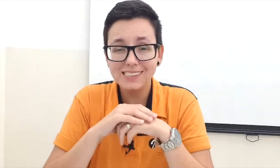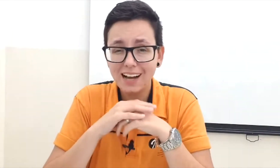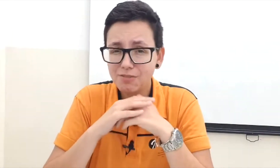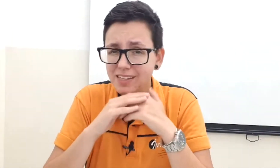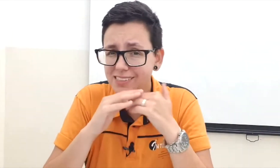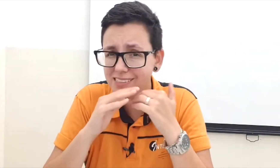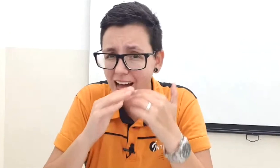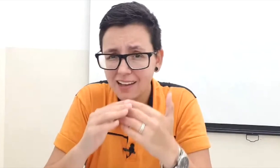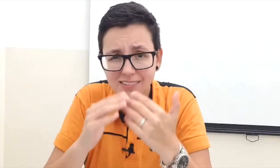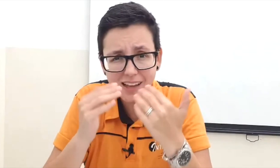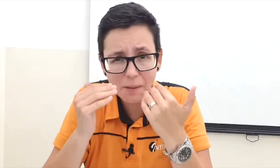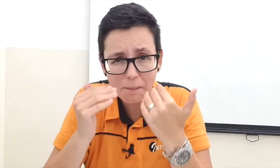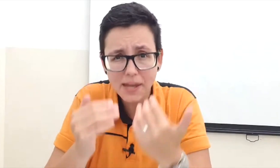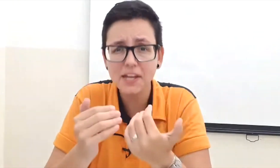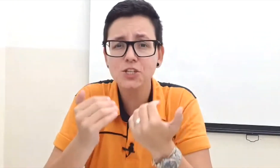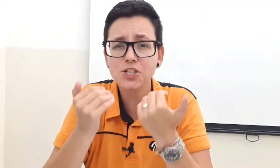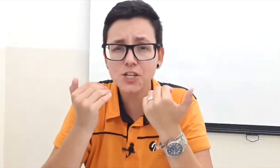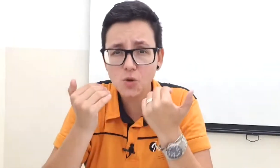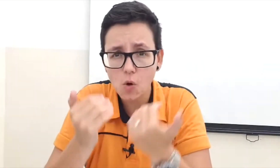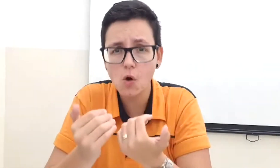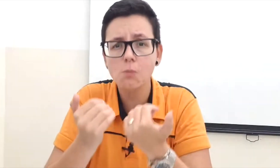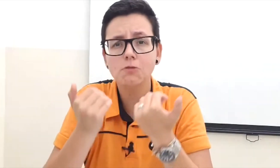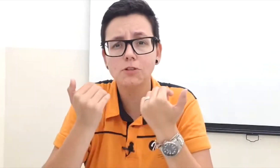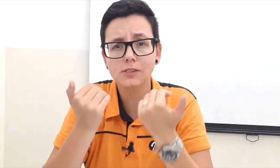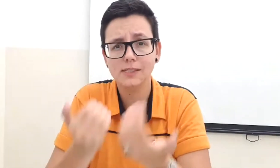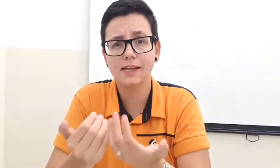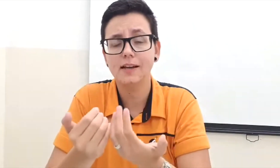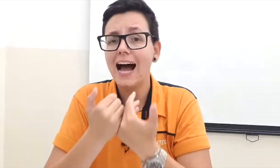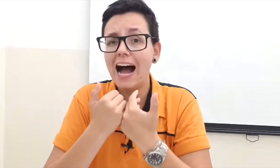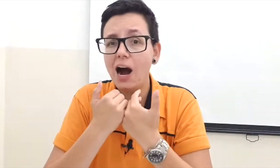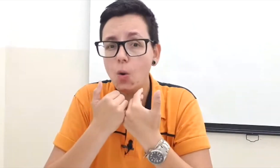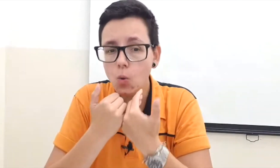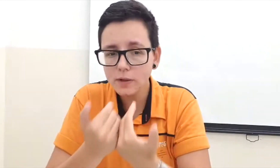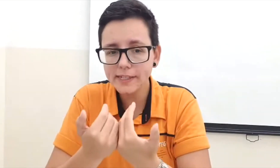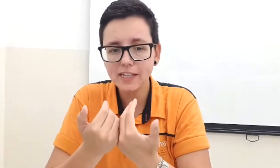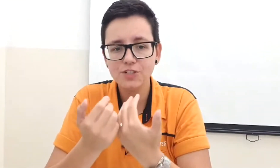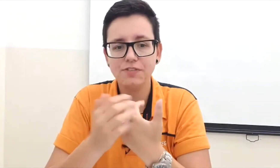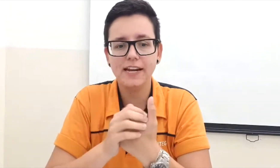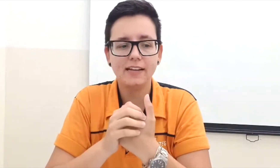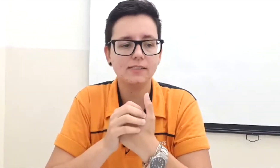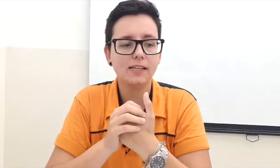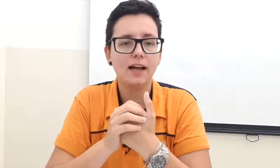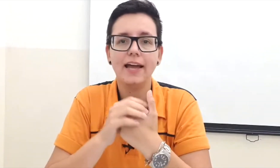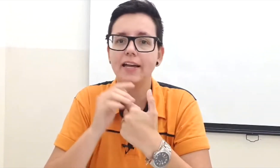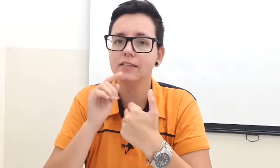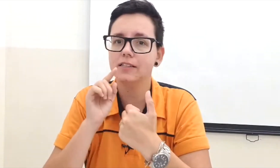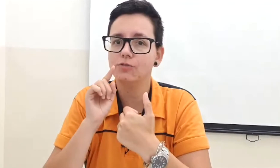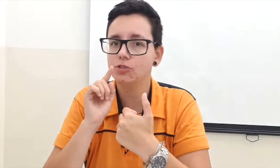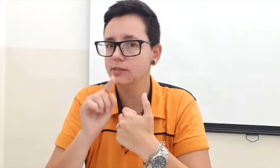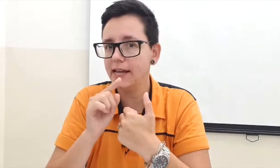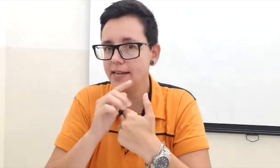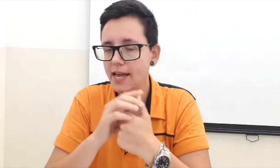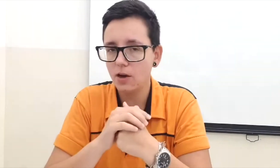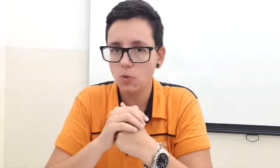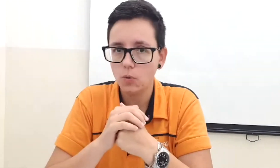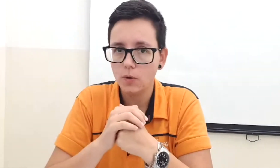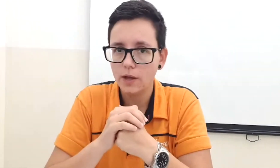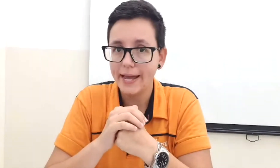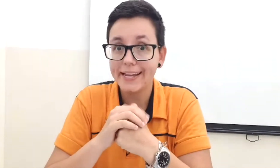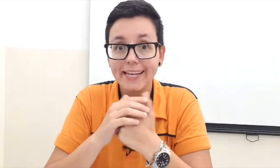pensava exatamente como você. A única diferença entre você e eu é que